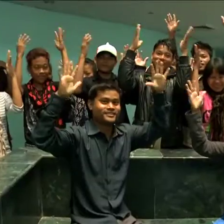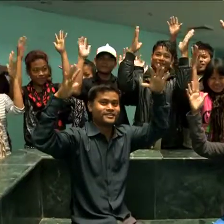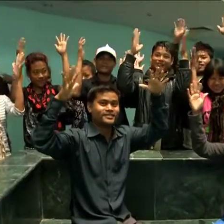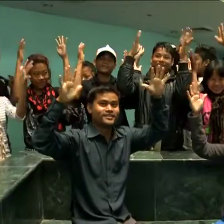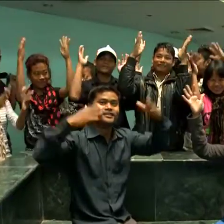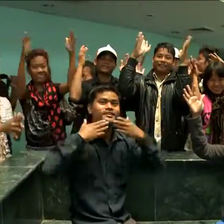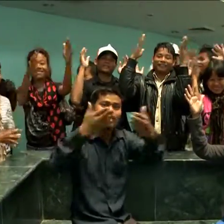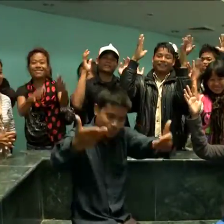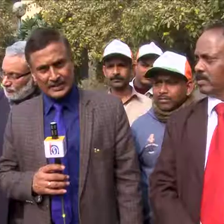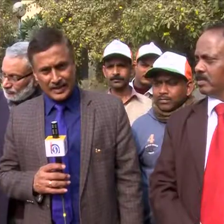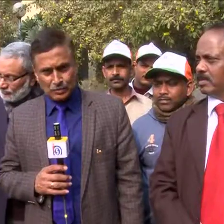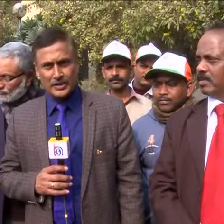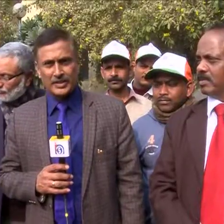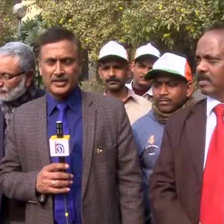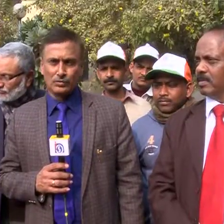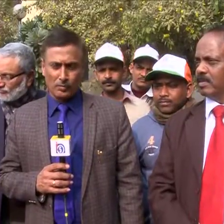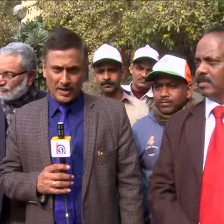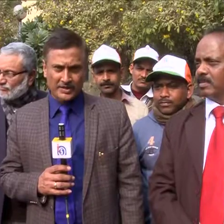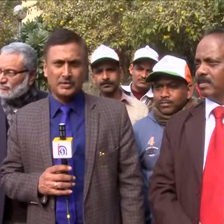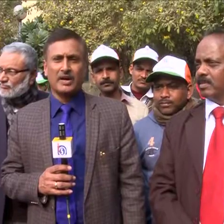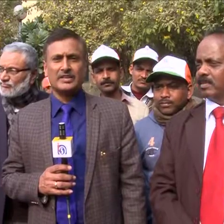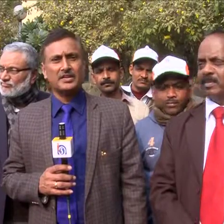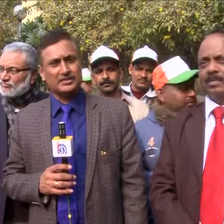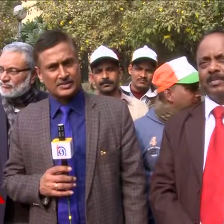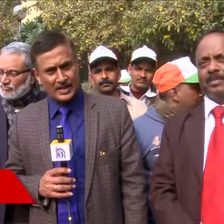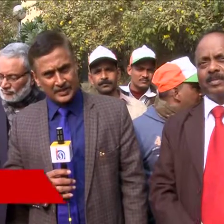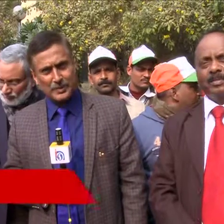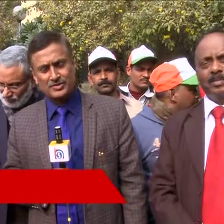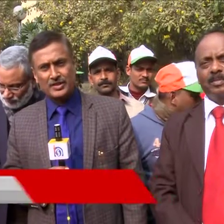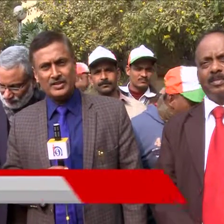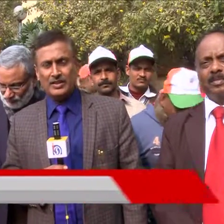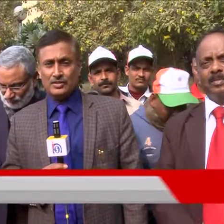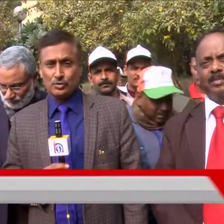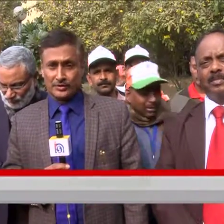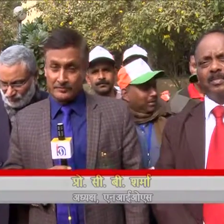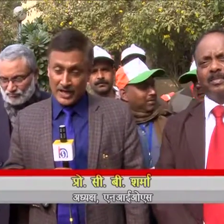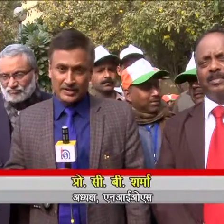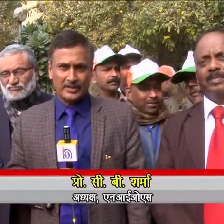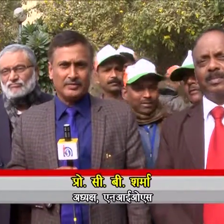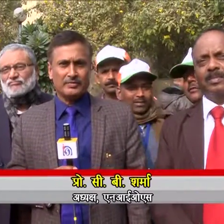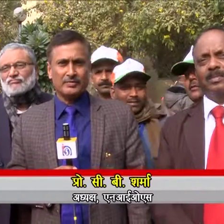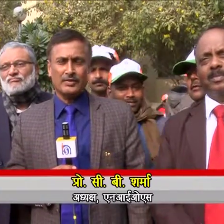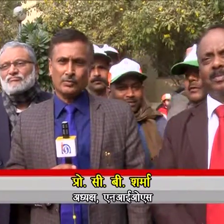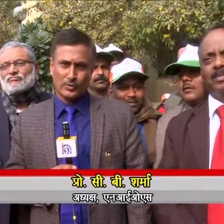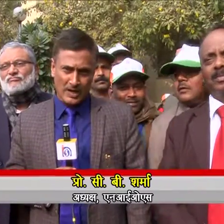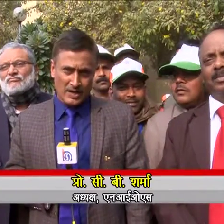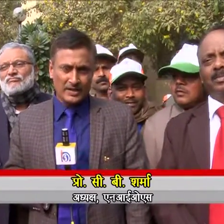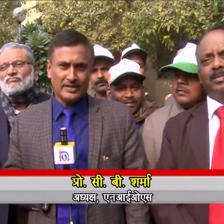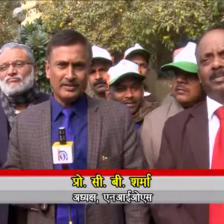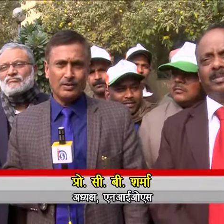you. NIOS के लिए ये सौभाग्य की बात है कि इतने सारे बच्चे जो दिव्यांग हैं वो यहाँ आए